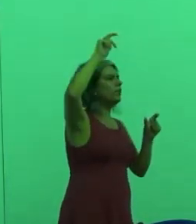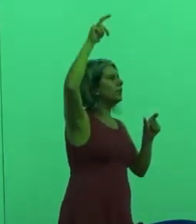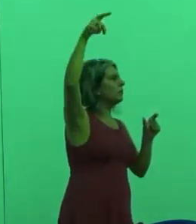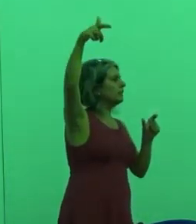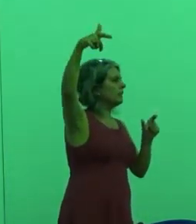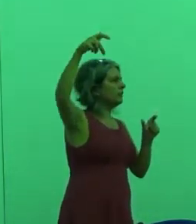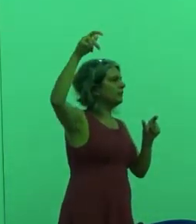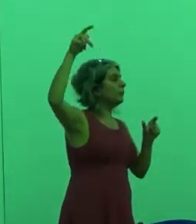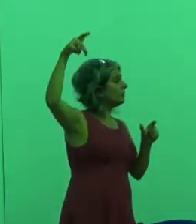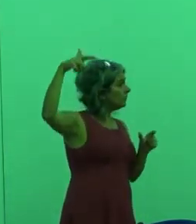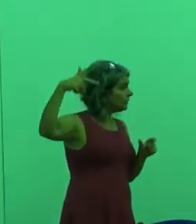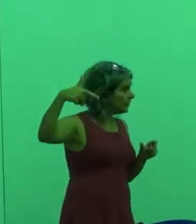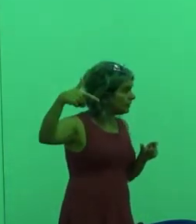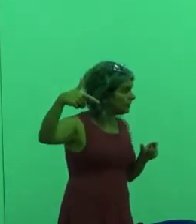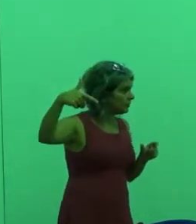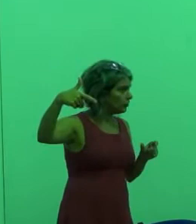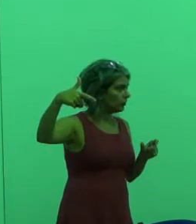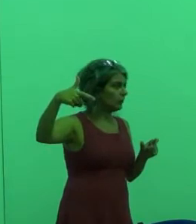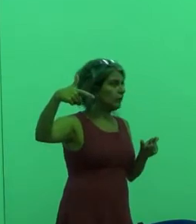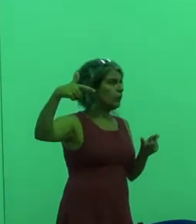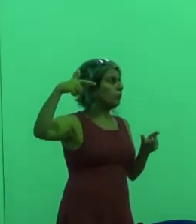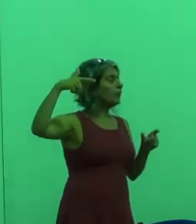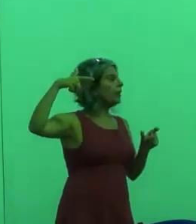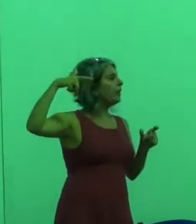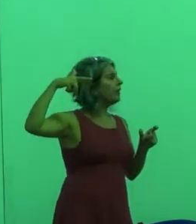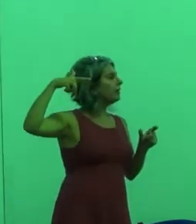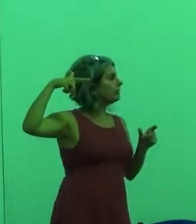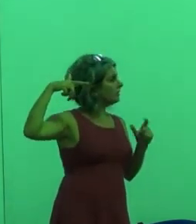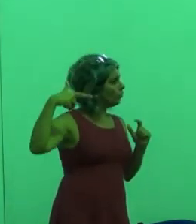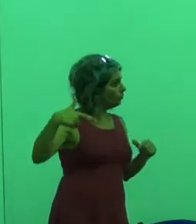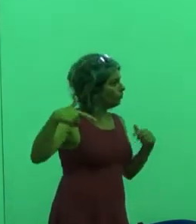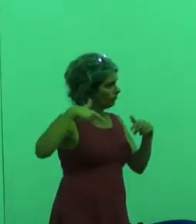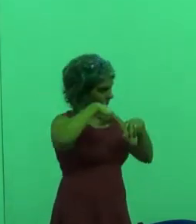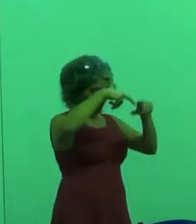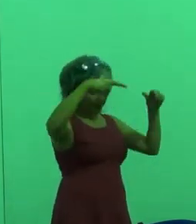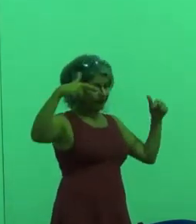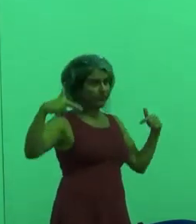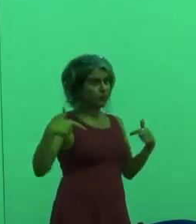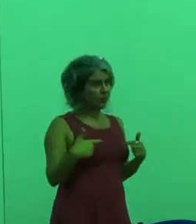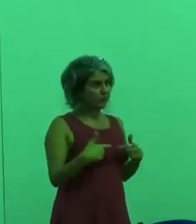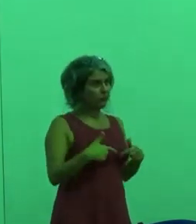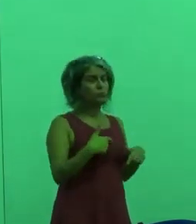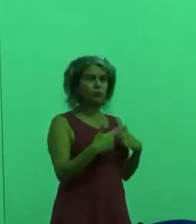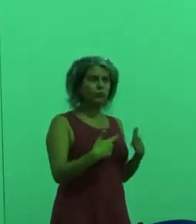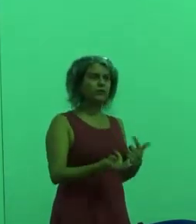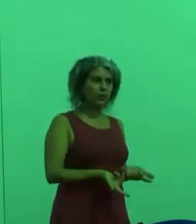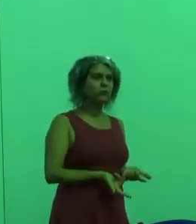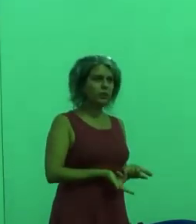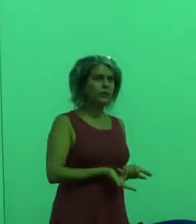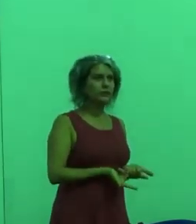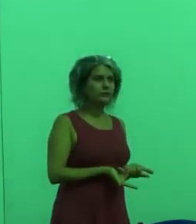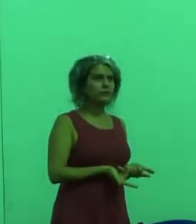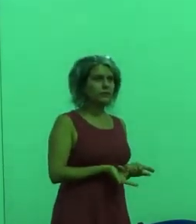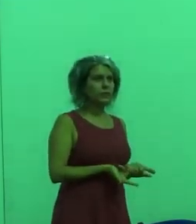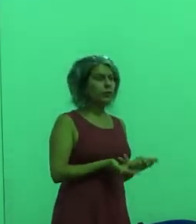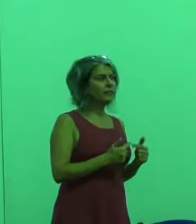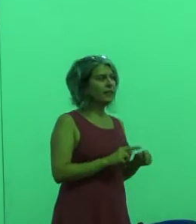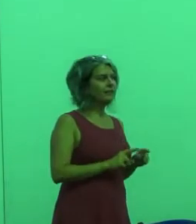programa, televisão, isso é muito interessante. Porque, segundo esse entendimento, tudo isso é autoria. O que interessa é